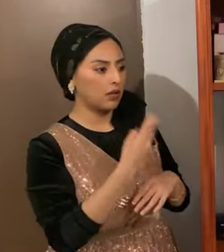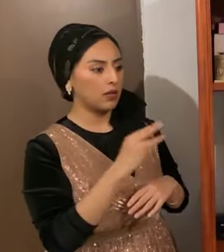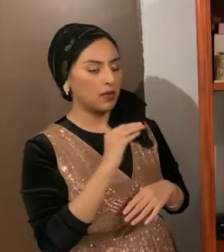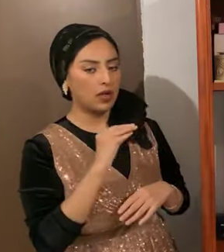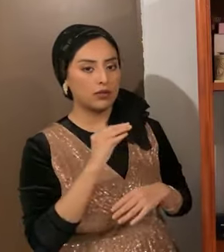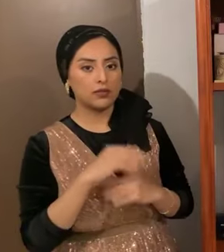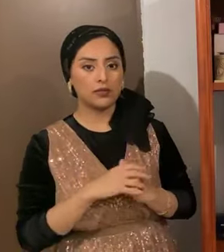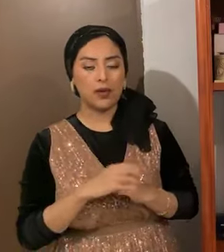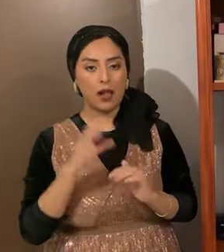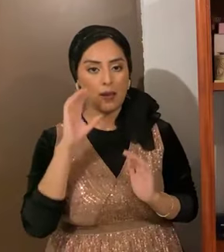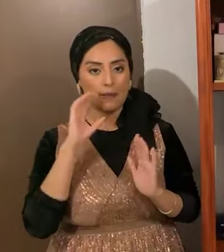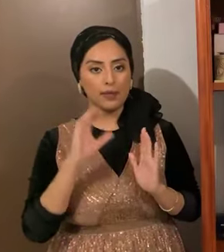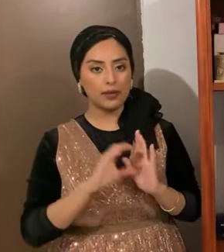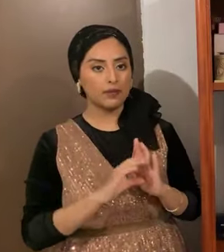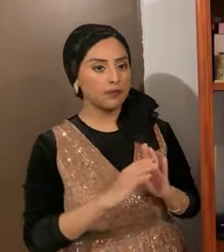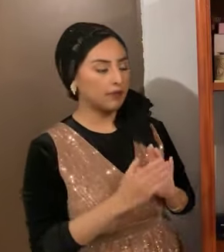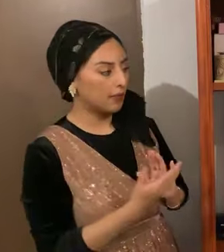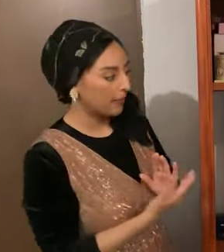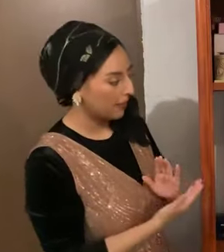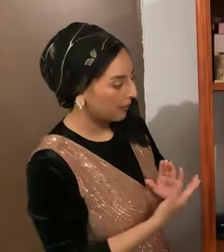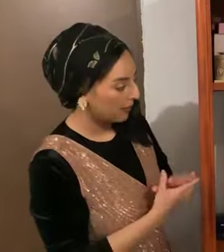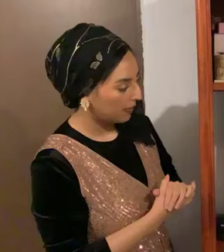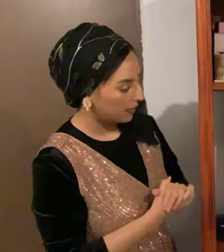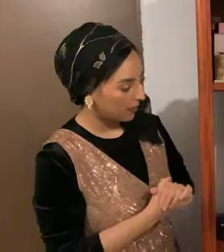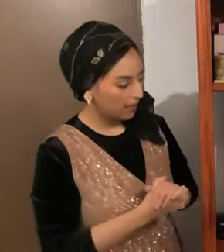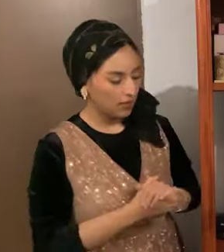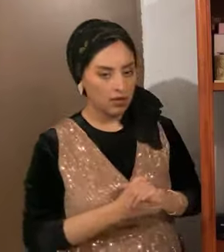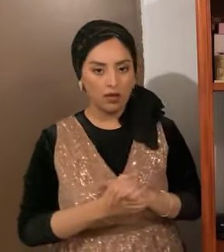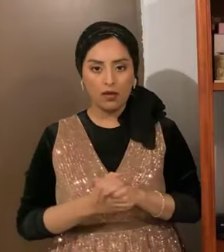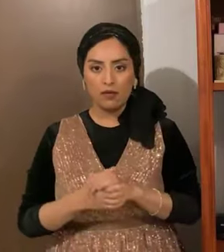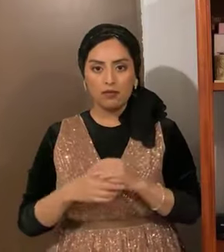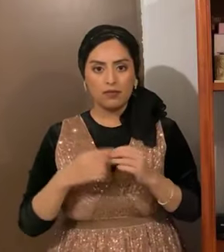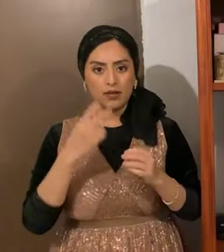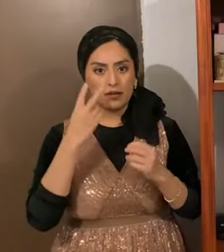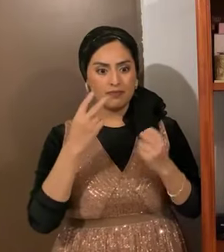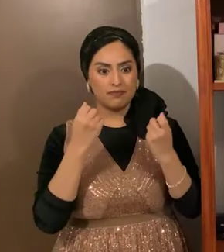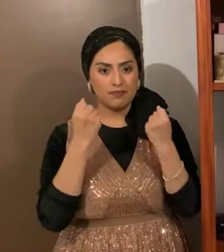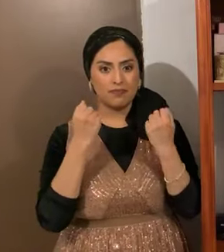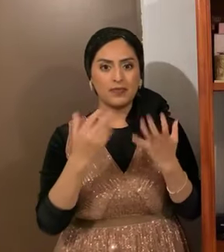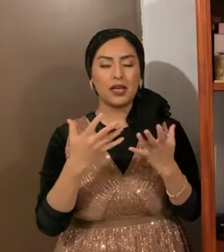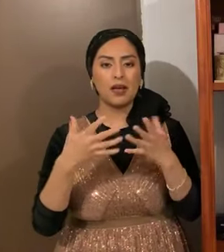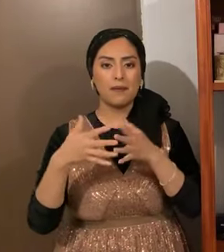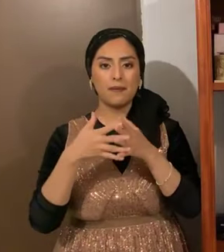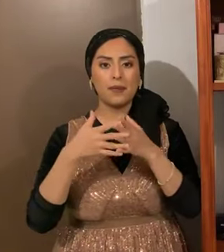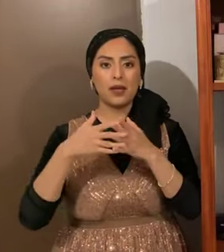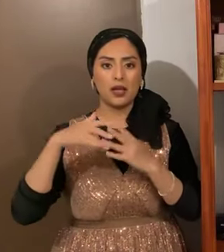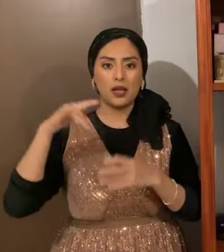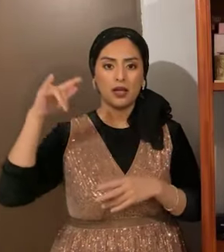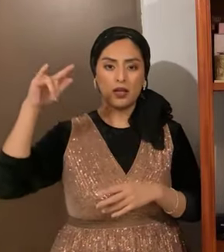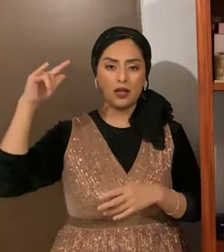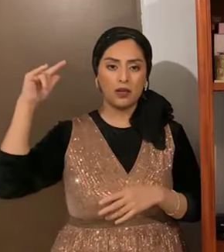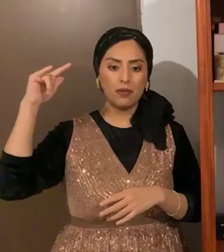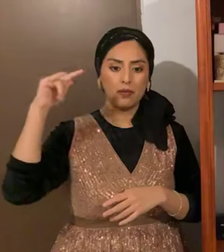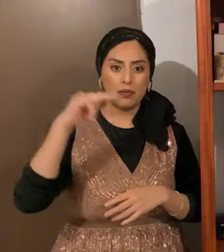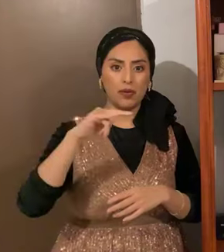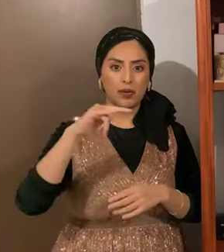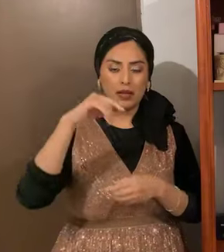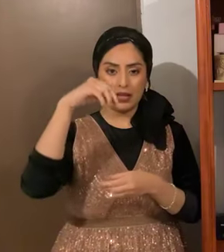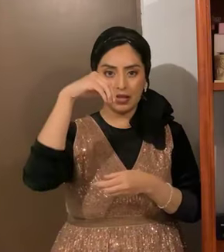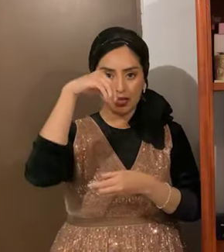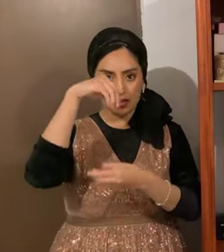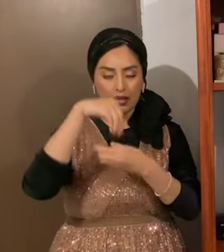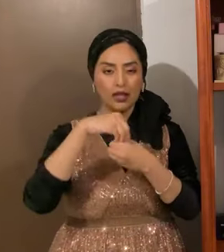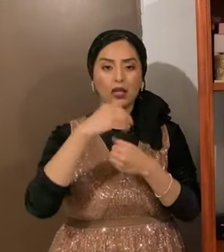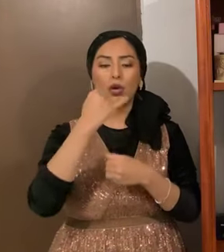un video, es una fotografía. Es impresionante la cantidad de aviones norteamericanos estacionados en el aeropuerto de